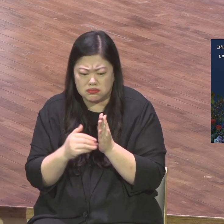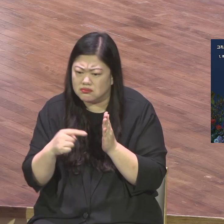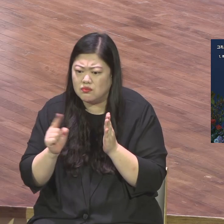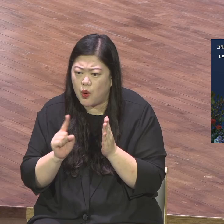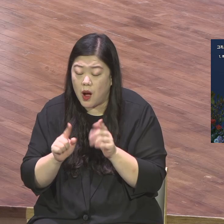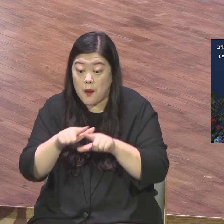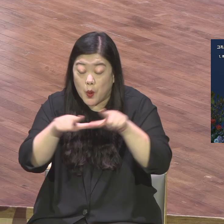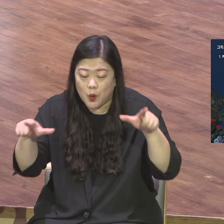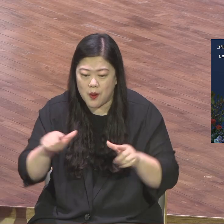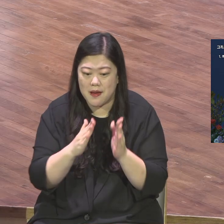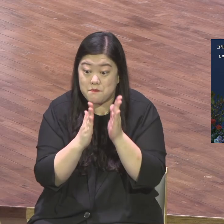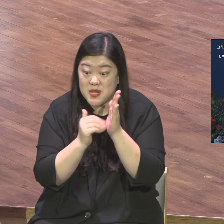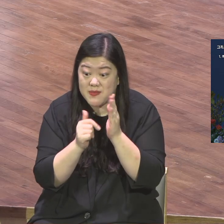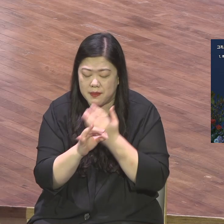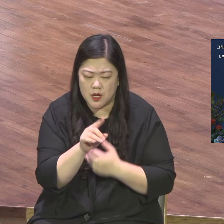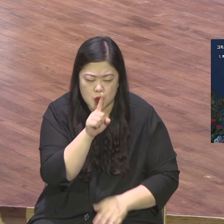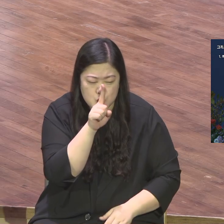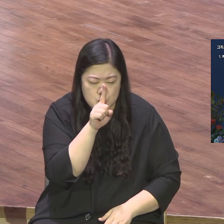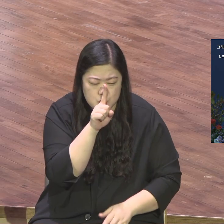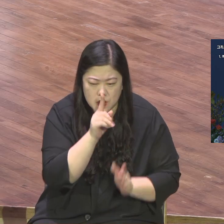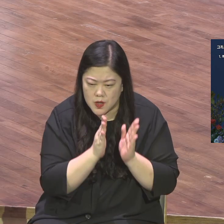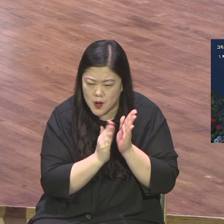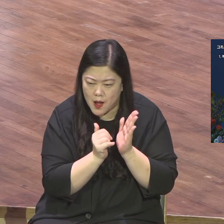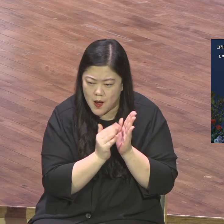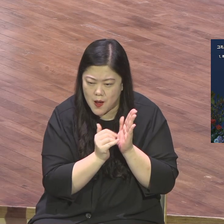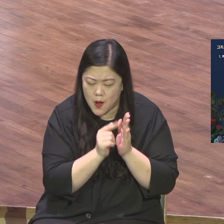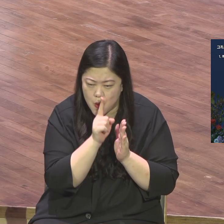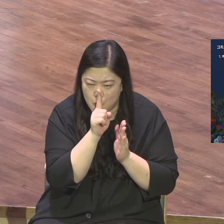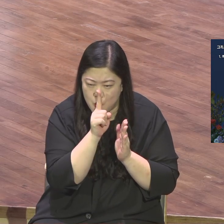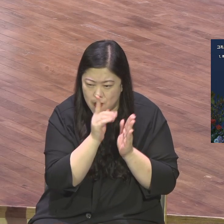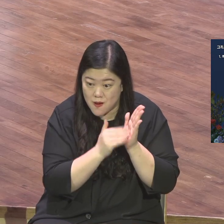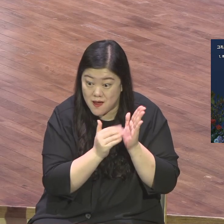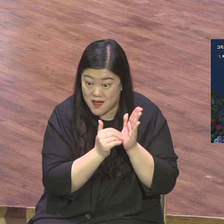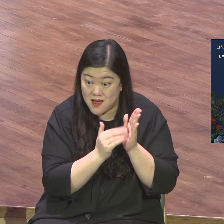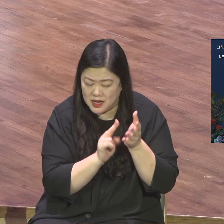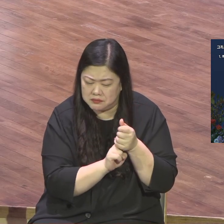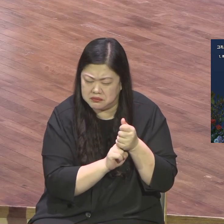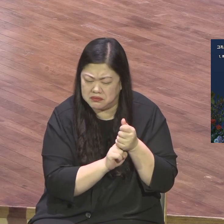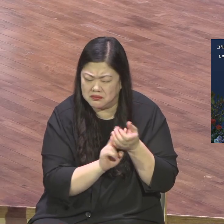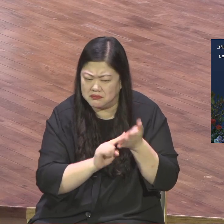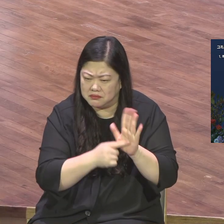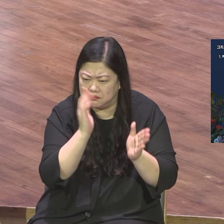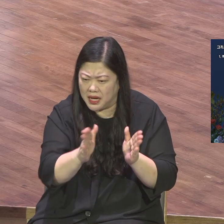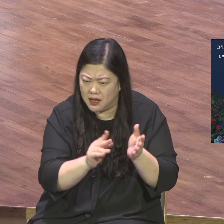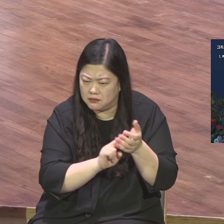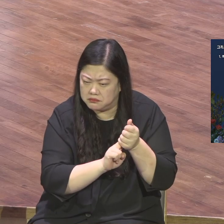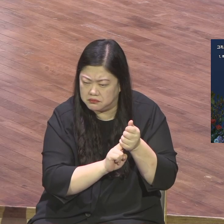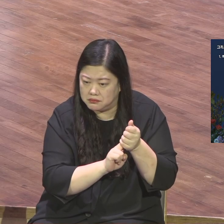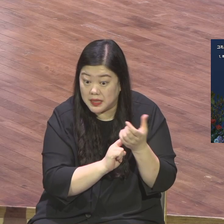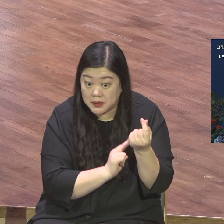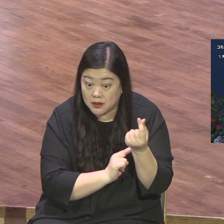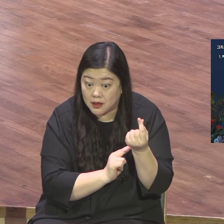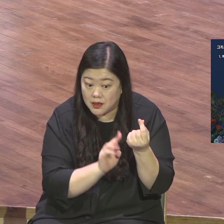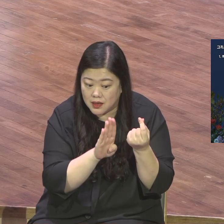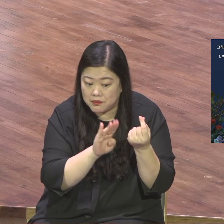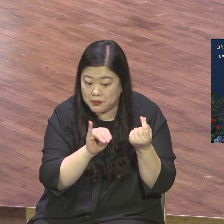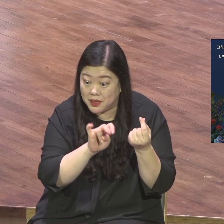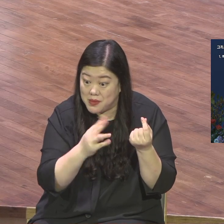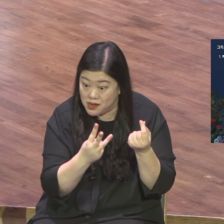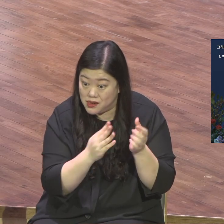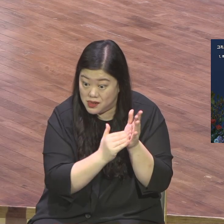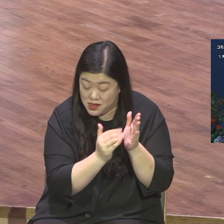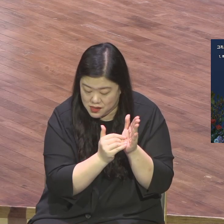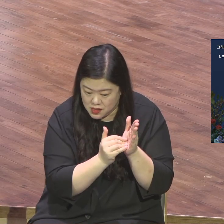일반적으로 비밀하면 감추는 게 비밀이에요. 감추고 싶은 거예요. 그런데 오늘 본문의 비밀은